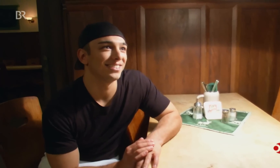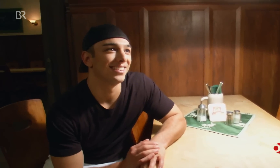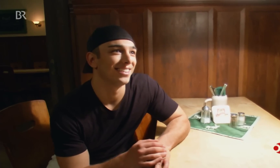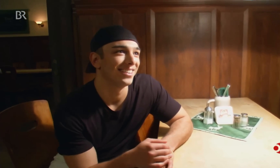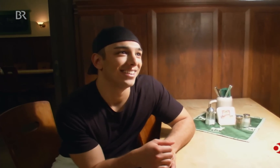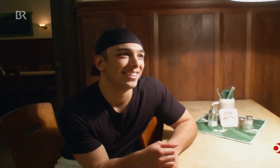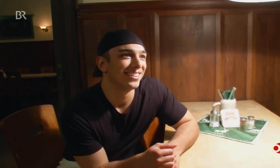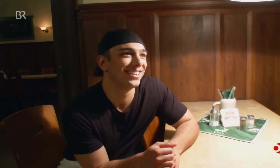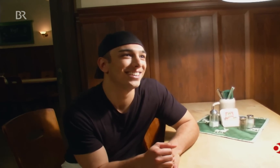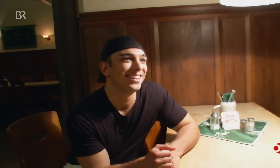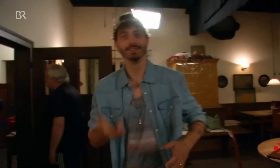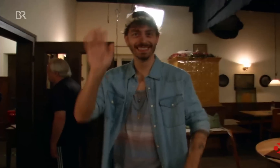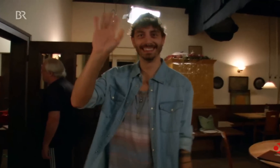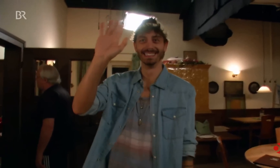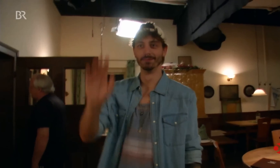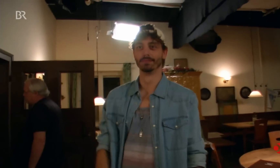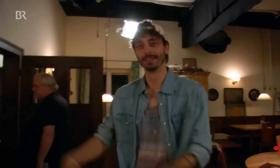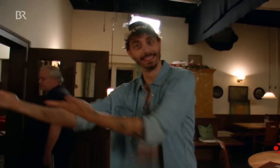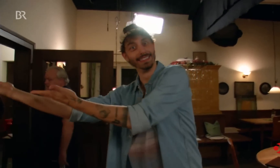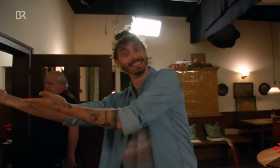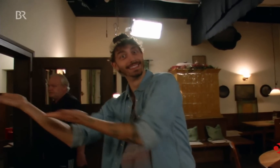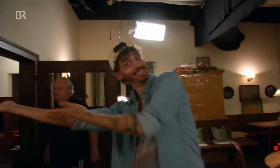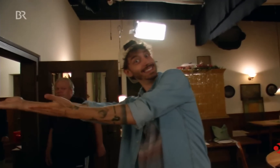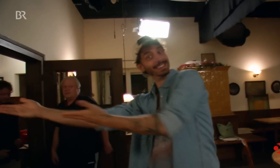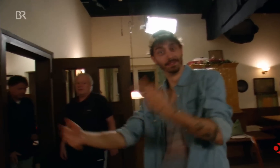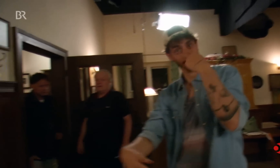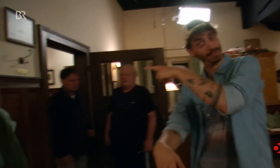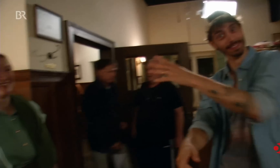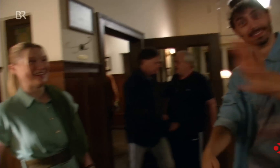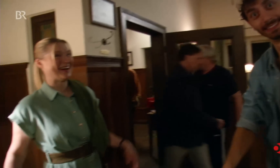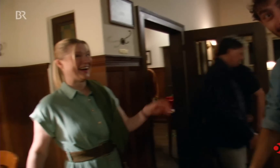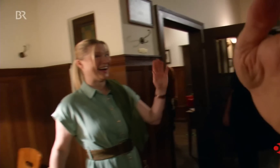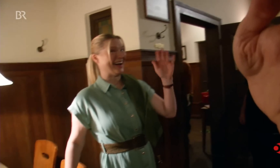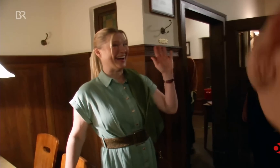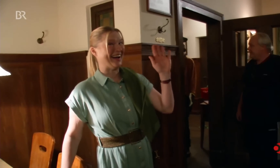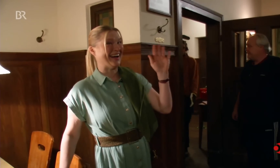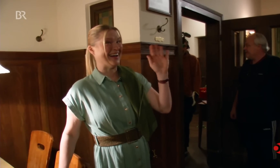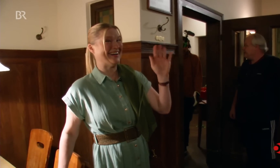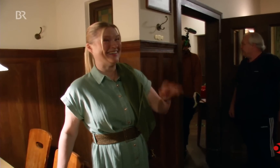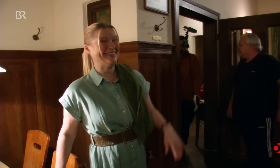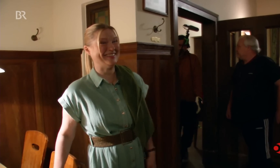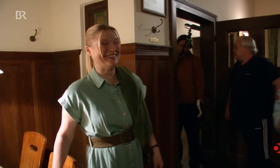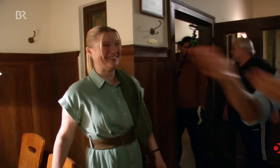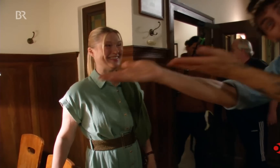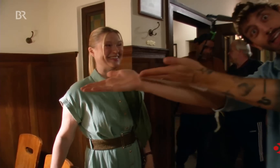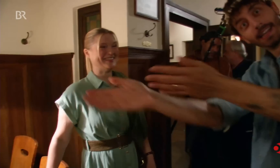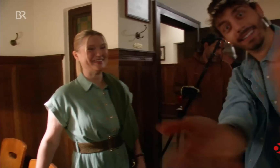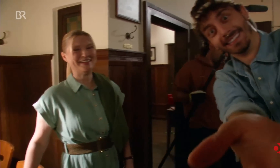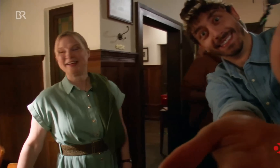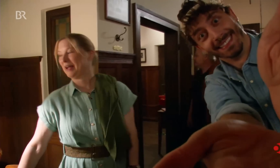bist du wieder dran. Hallo, bitteschön. Schaut mal da. Hallo. Und da?